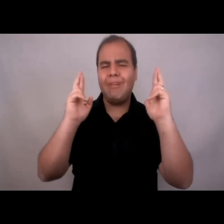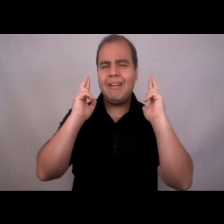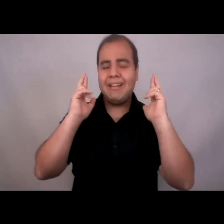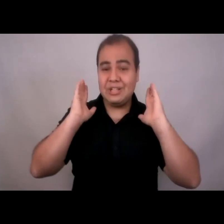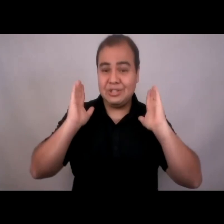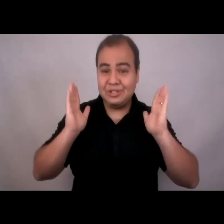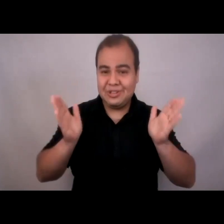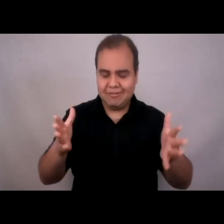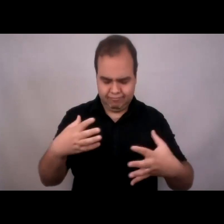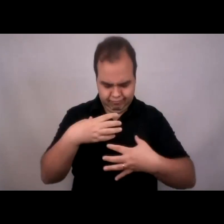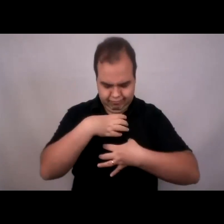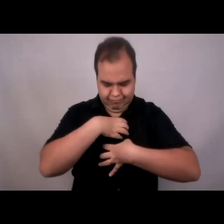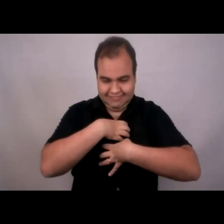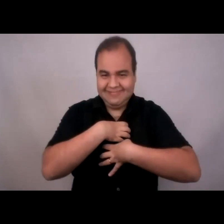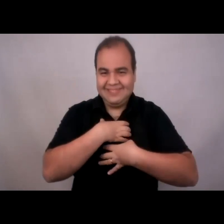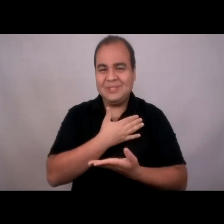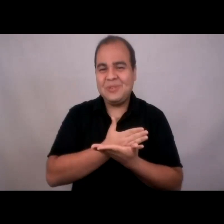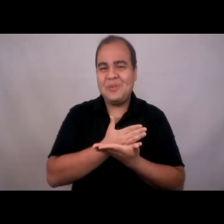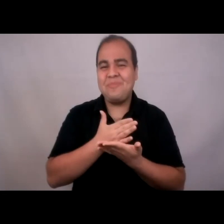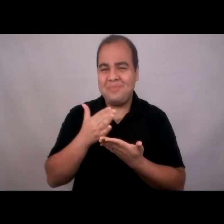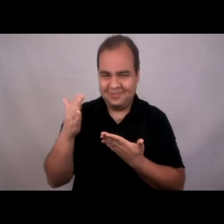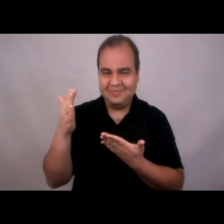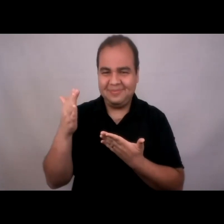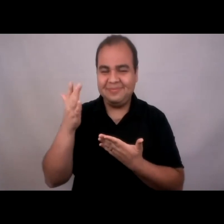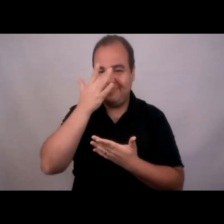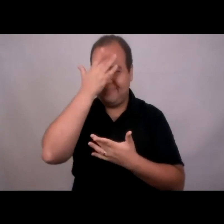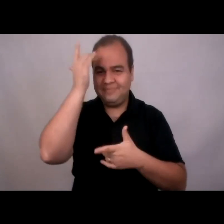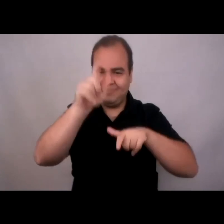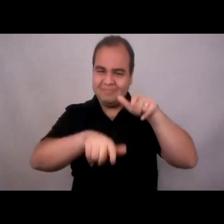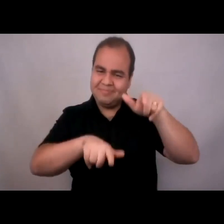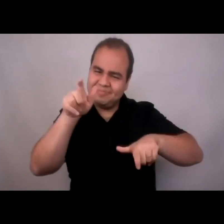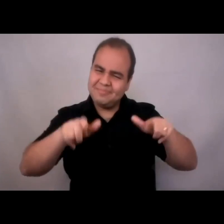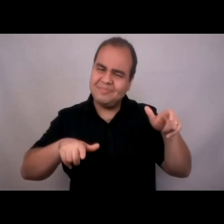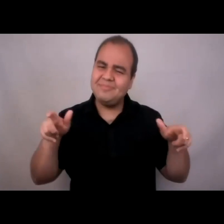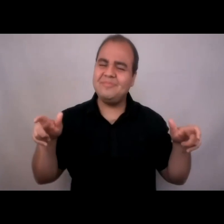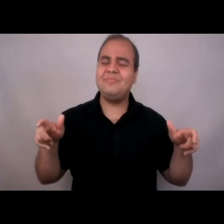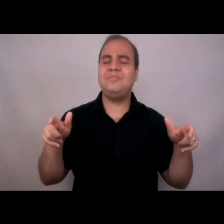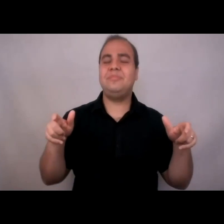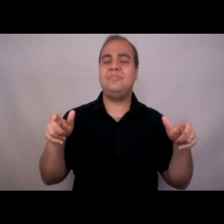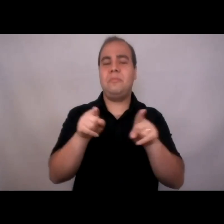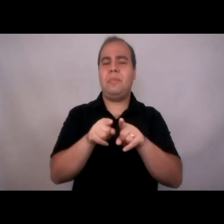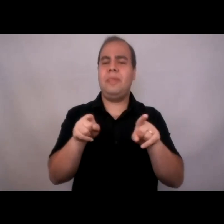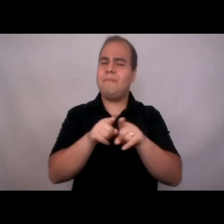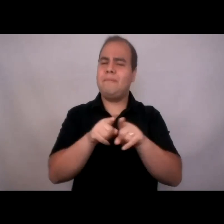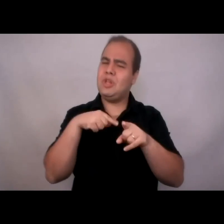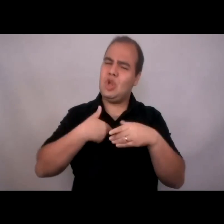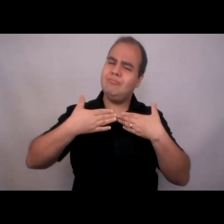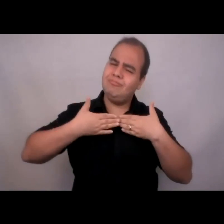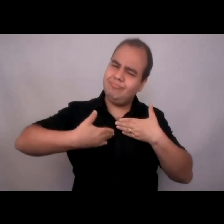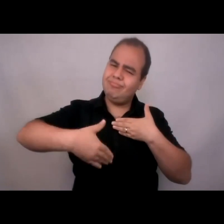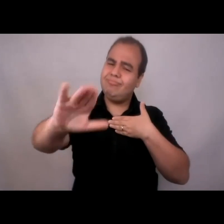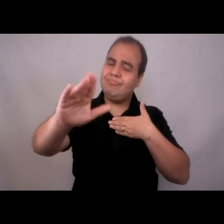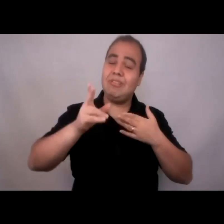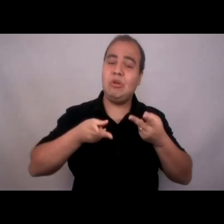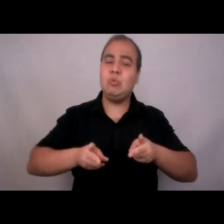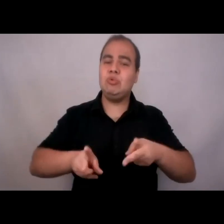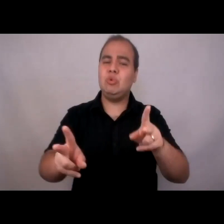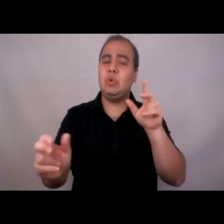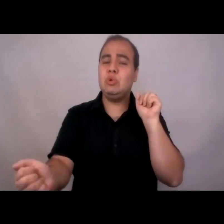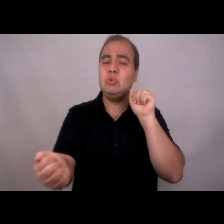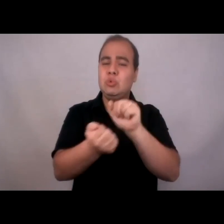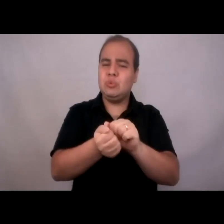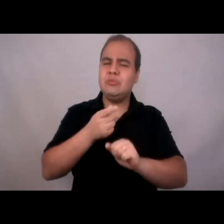no começo, né, por algumas das pessoas, e que agora a gente segue assim, a gente segue junto, e que a gente